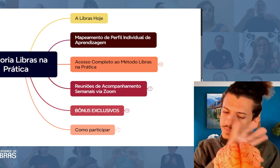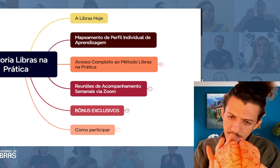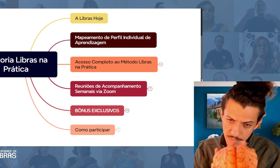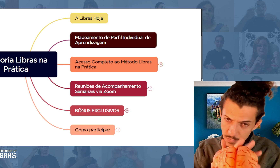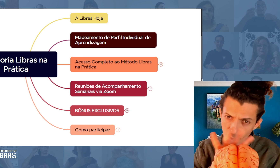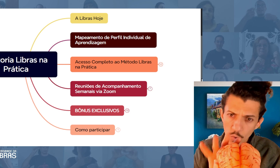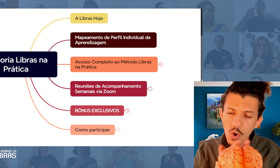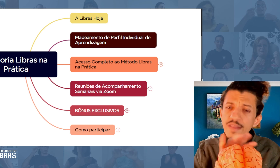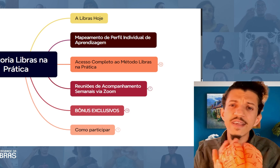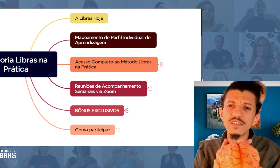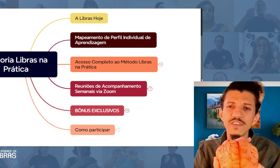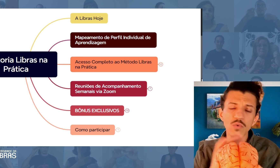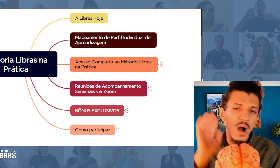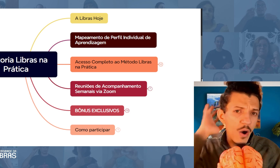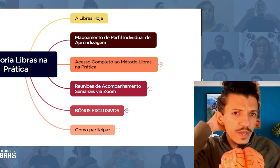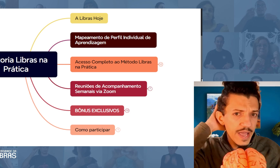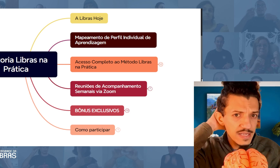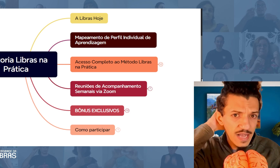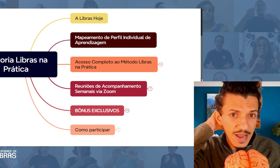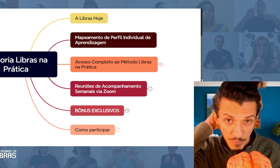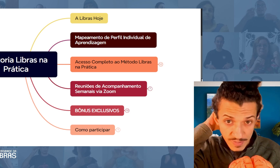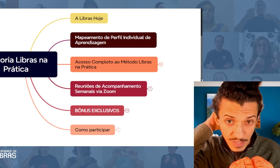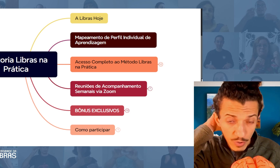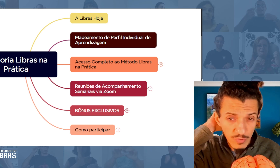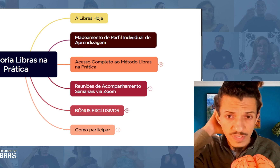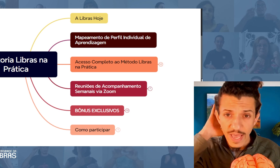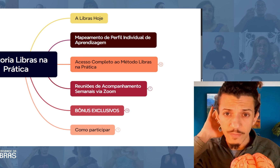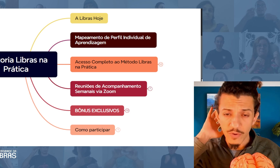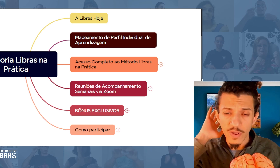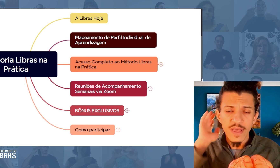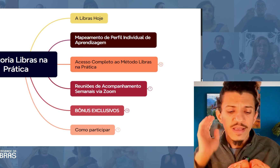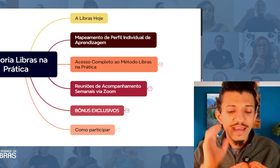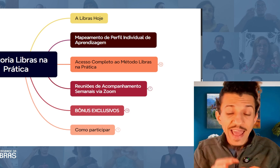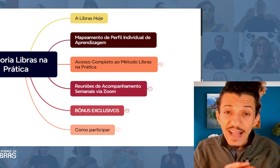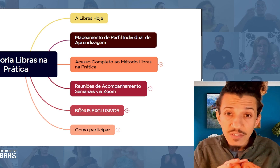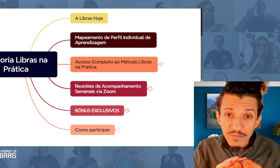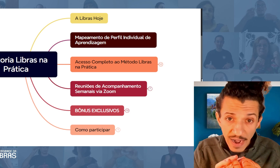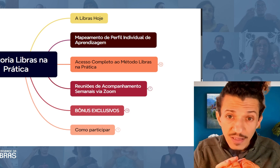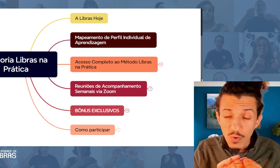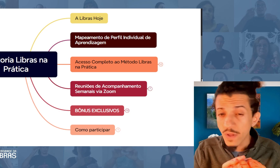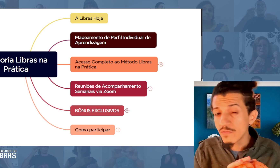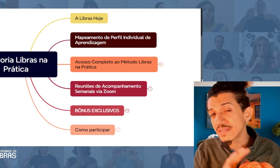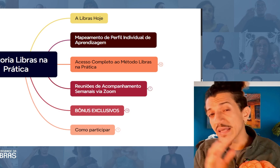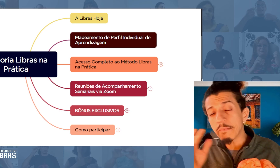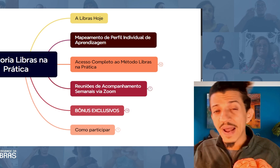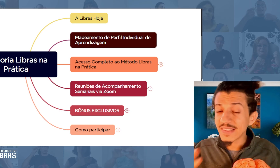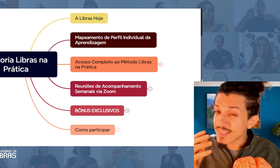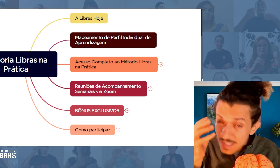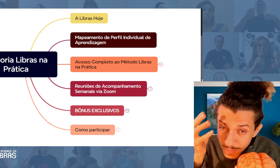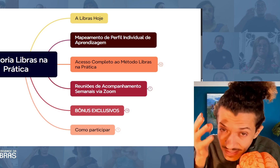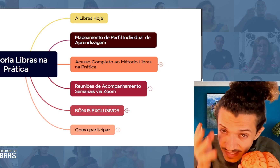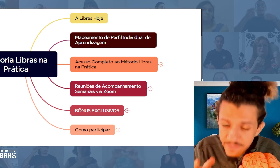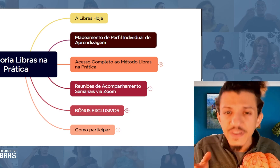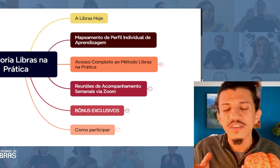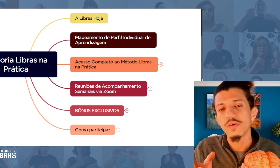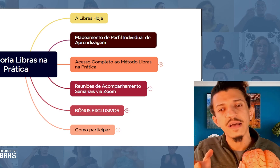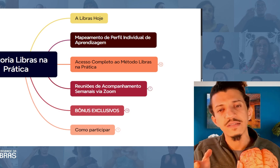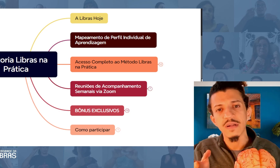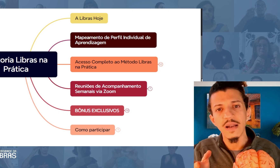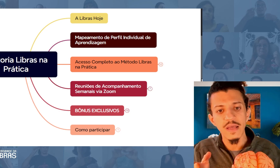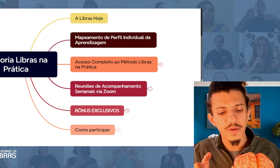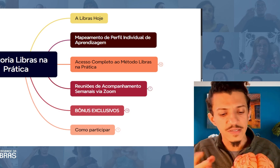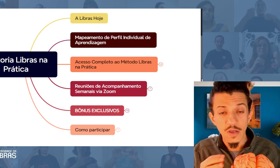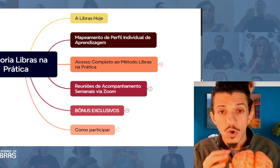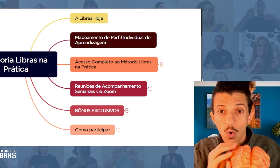como o córtex visual, que é essa área posterior do cérebro, que é ativada quando você tem práticas específicas de imersão